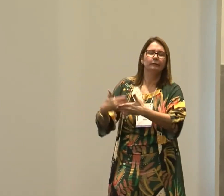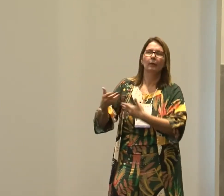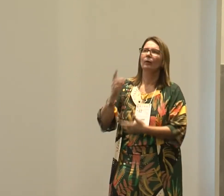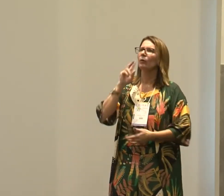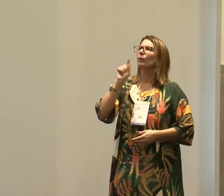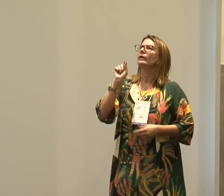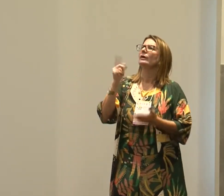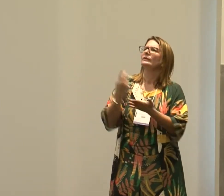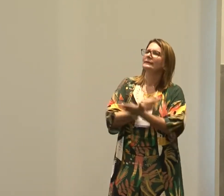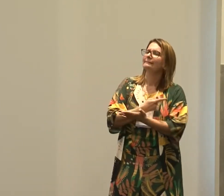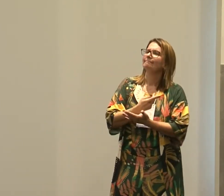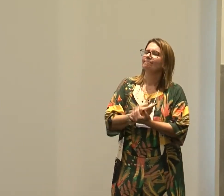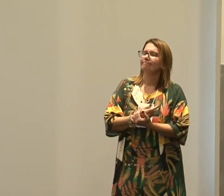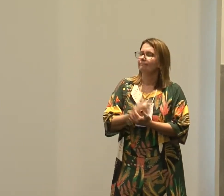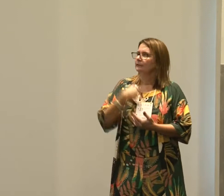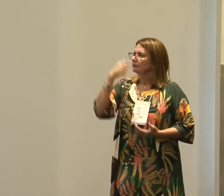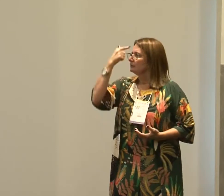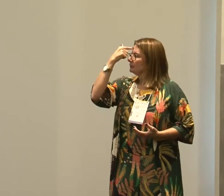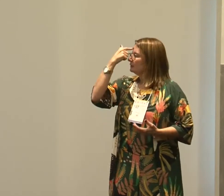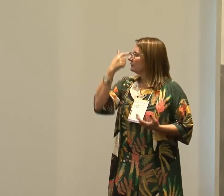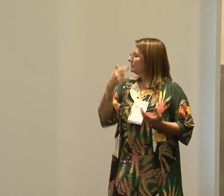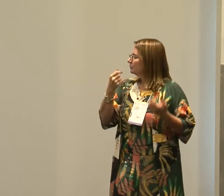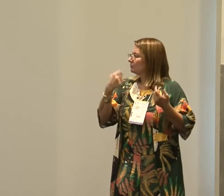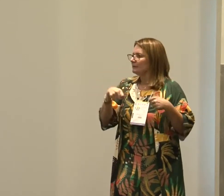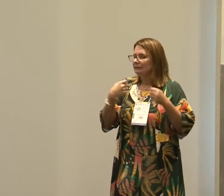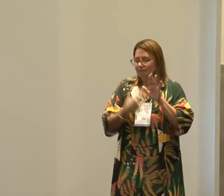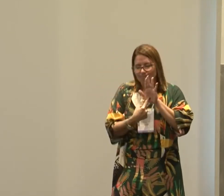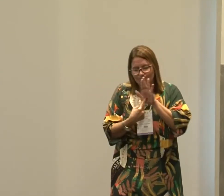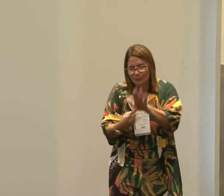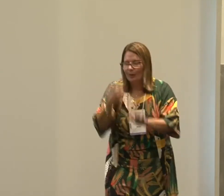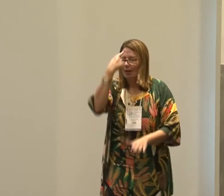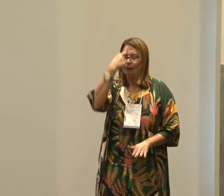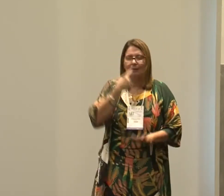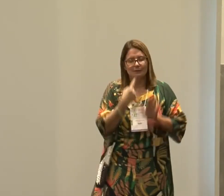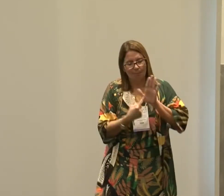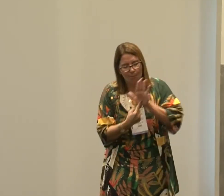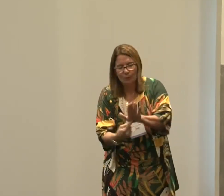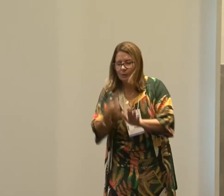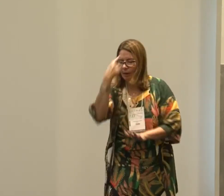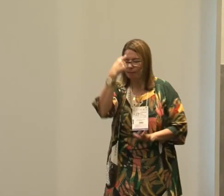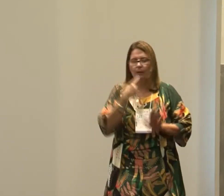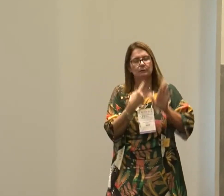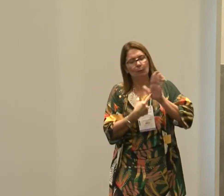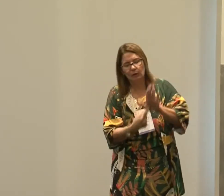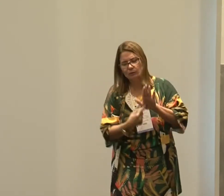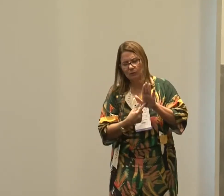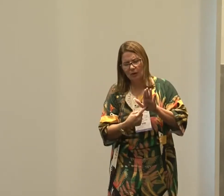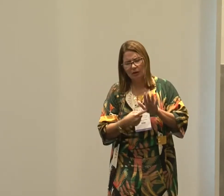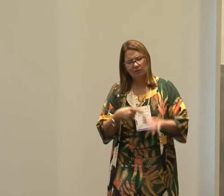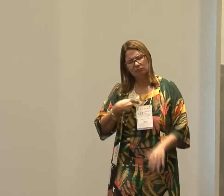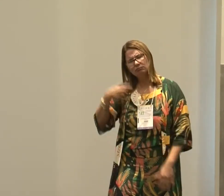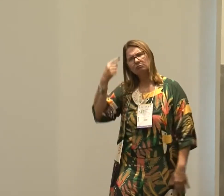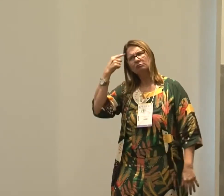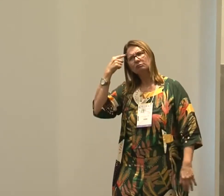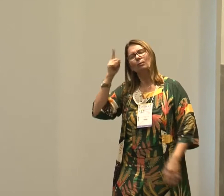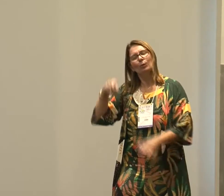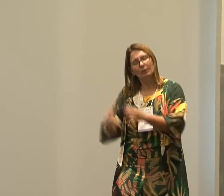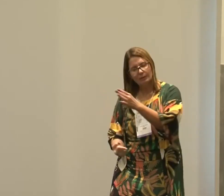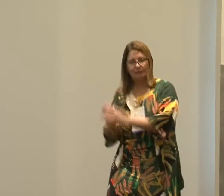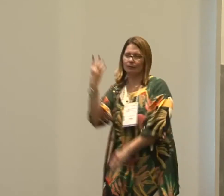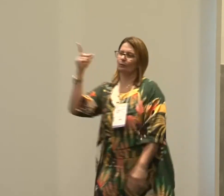isso confundiu os alunos surdos naquela ocasião. Bom, a partir daí a gente viu que é necessário